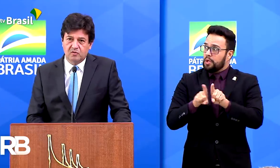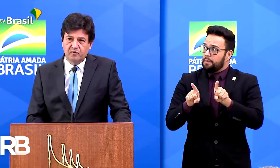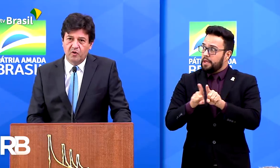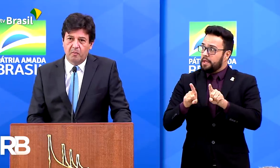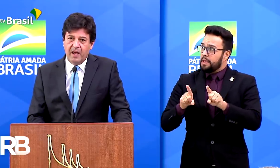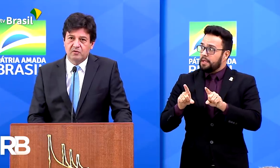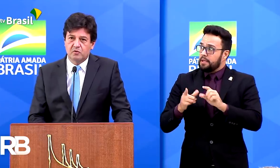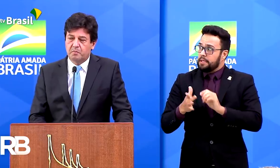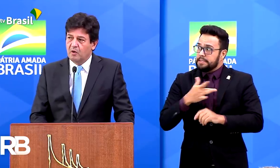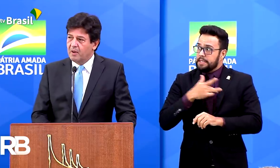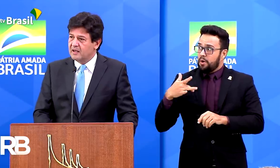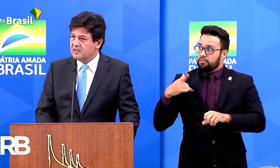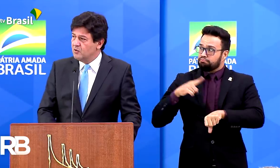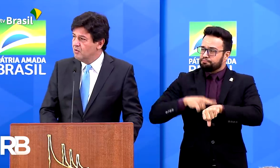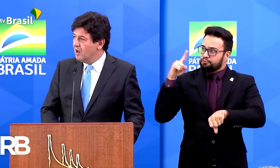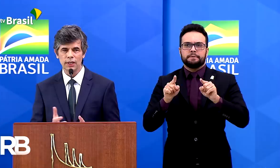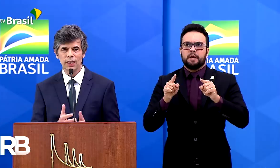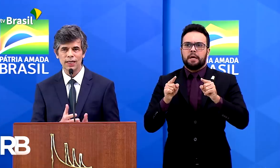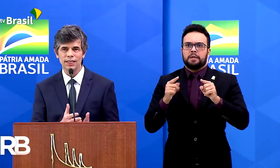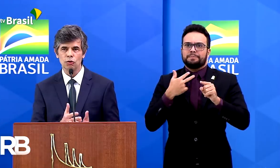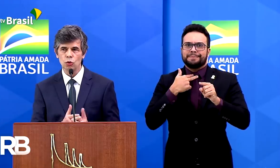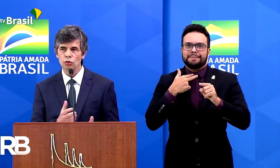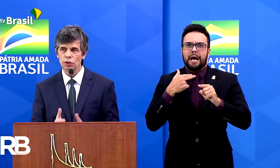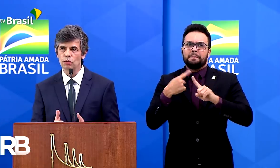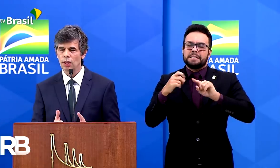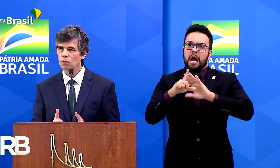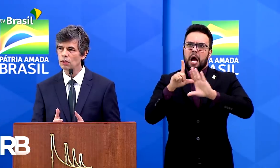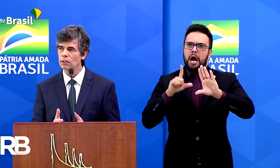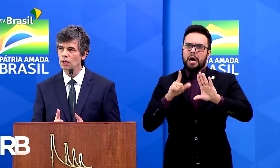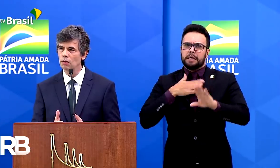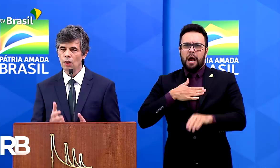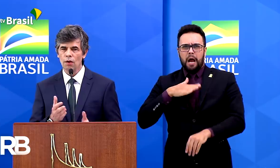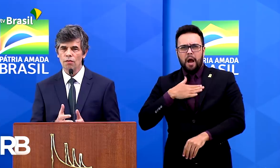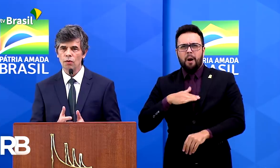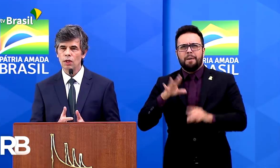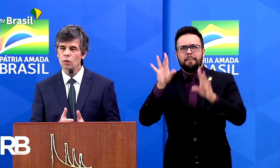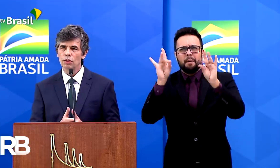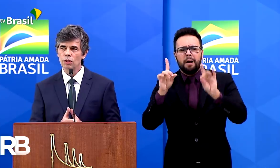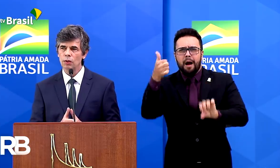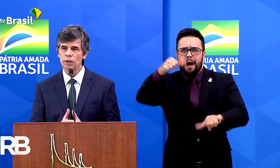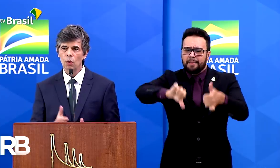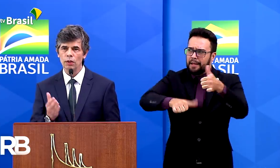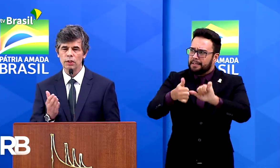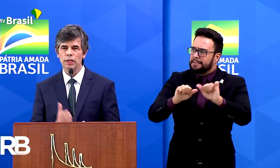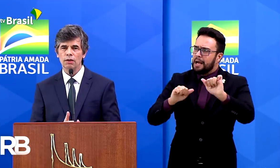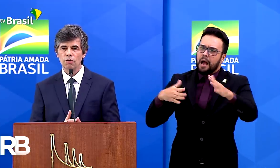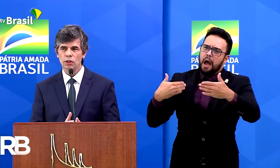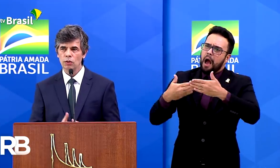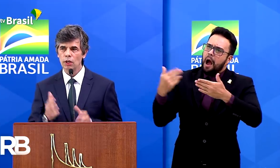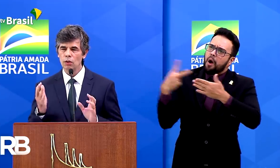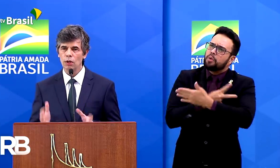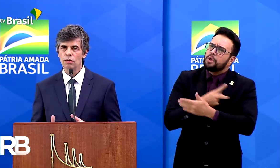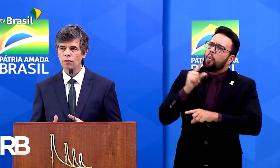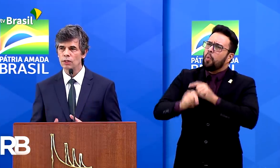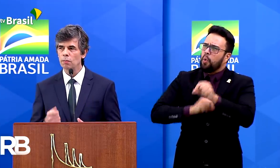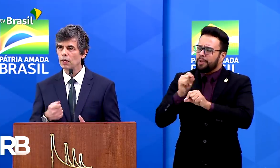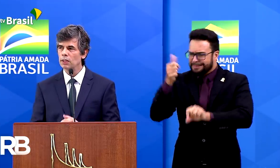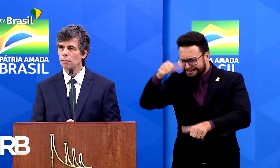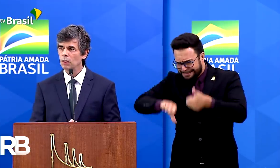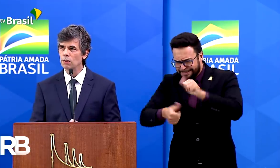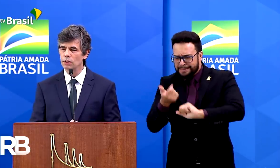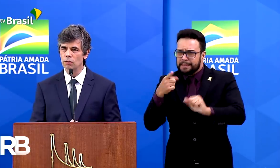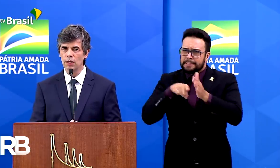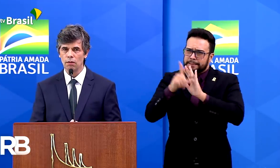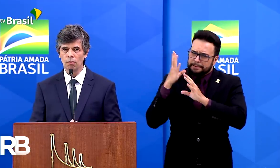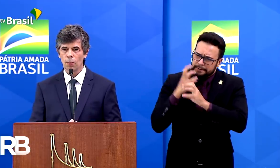próximo passo foi o Médicos pelo Brasil. O carioca Nelson Teich tem 62 anos e é médico oncologista. No